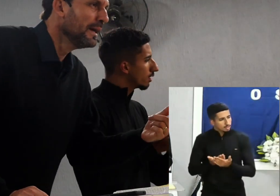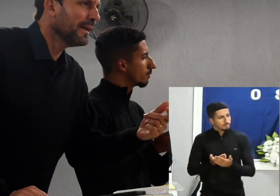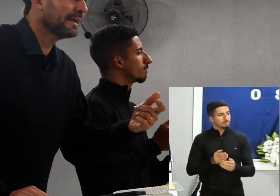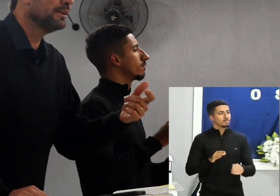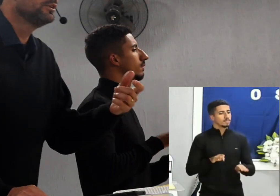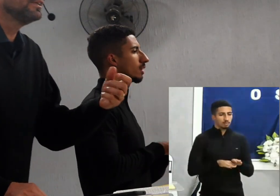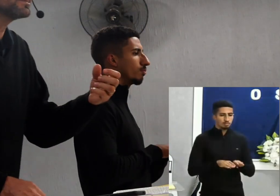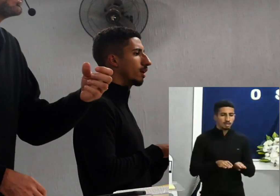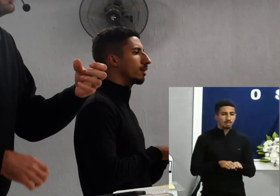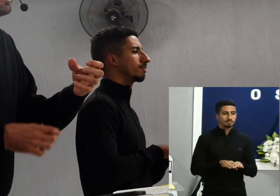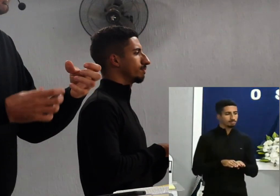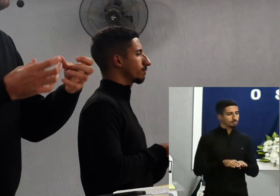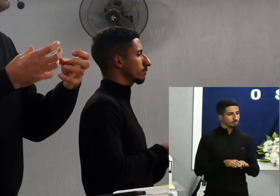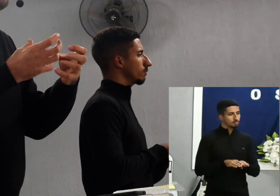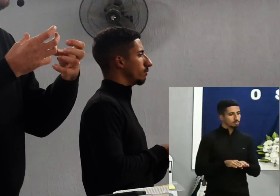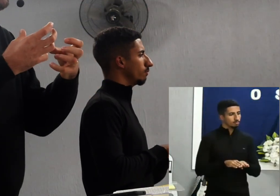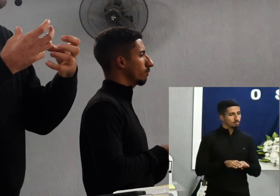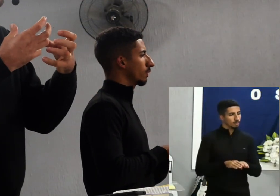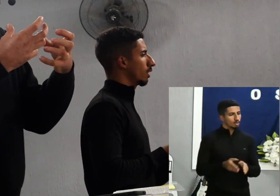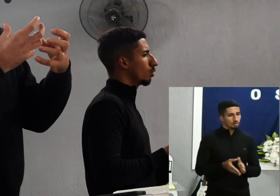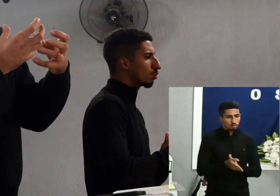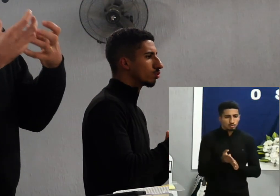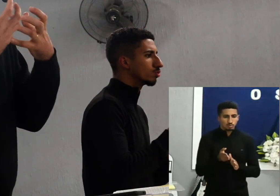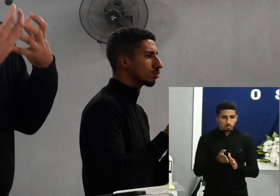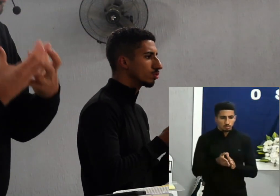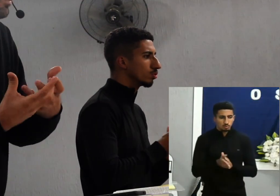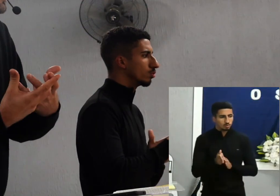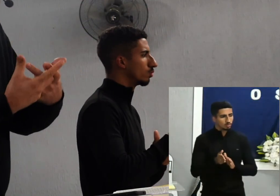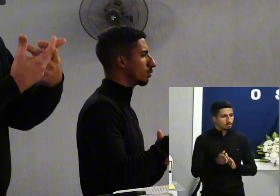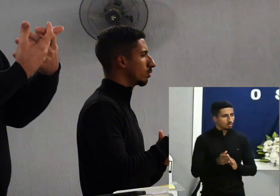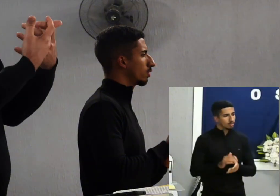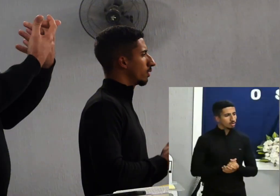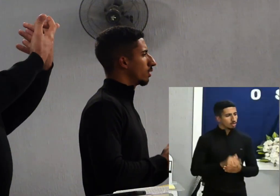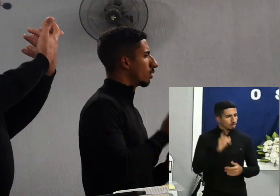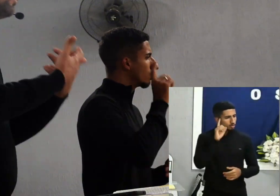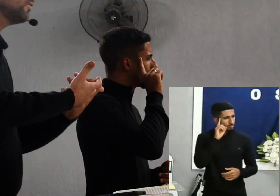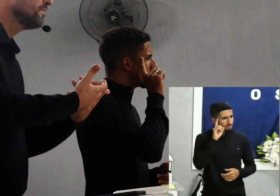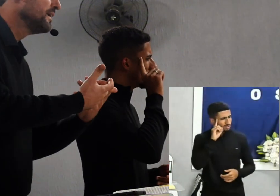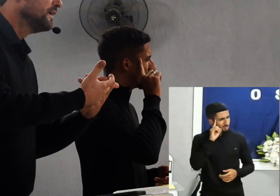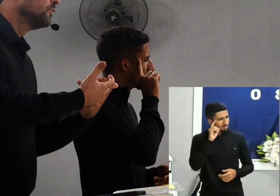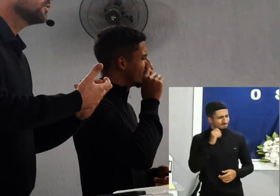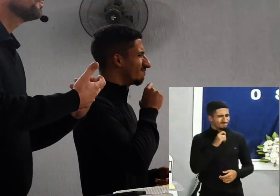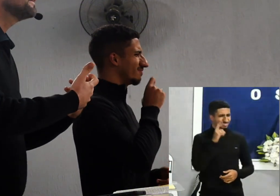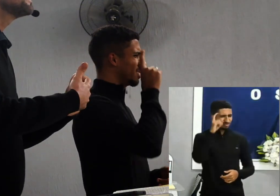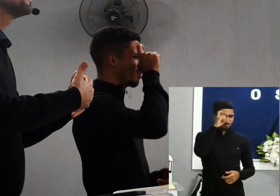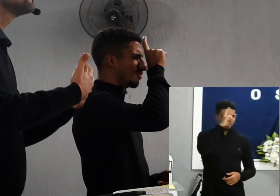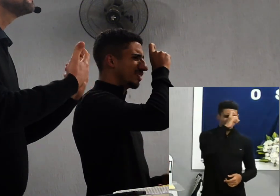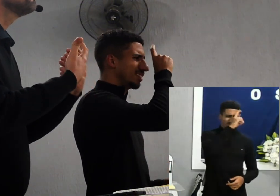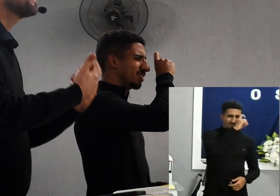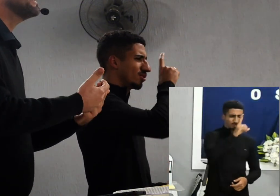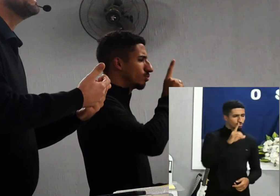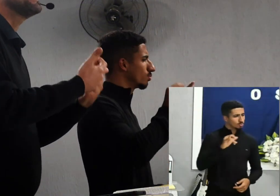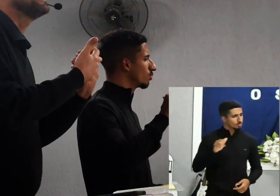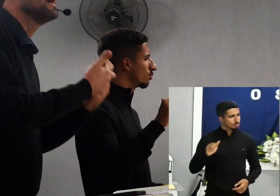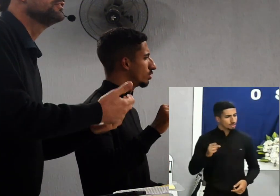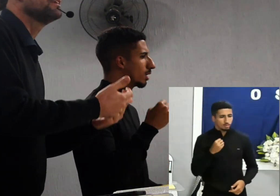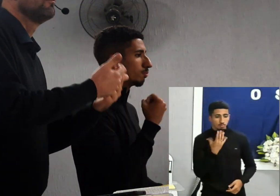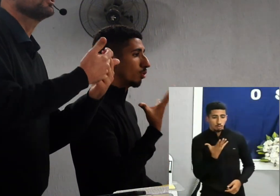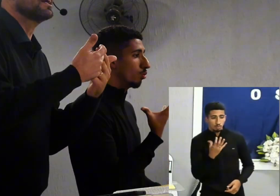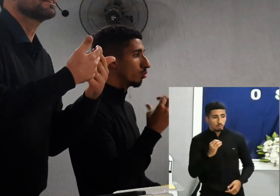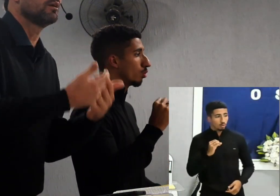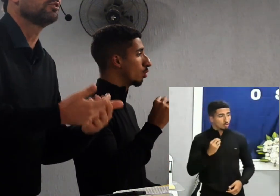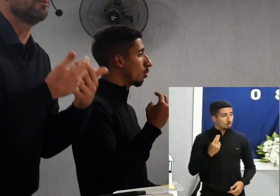difíceis, naqueles dias de sombra, naqueles dias de dor, nós precisamos lembrar da